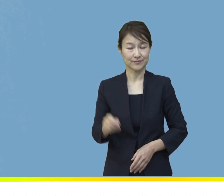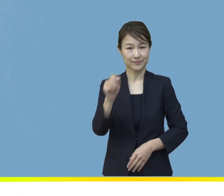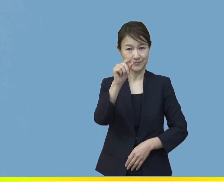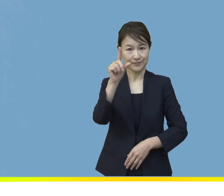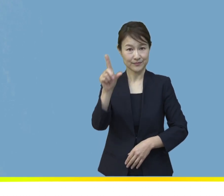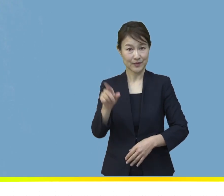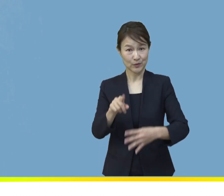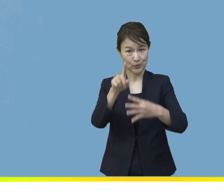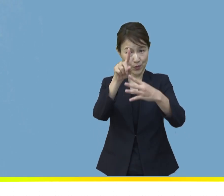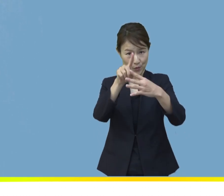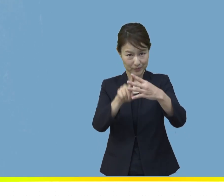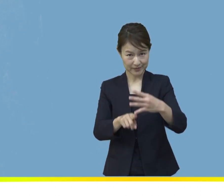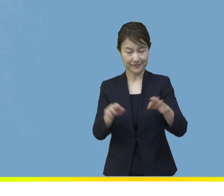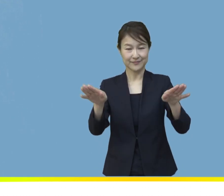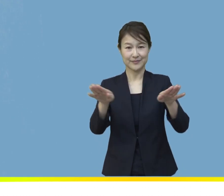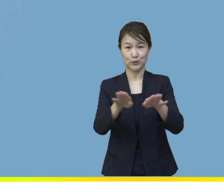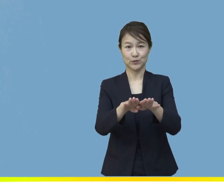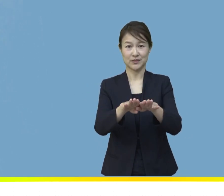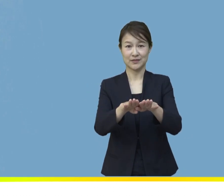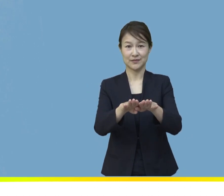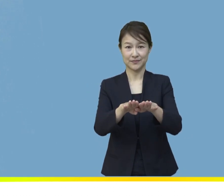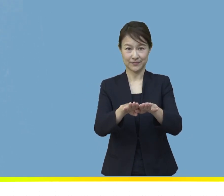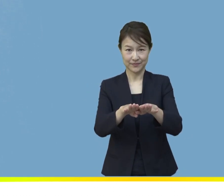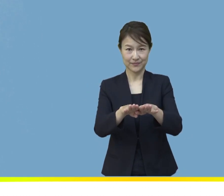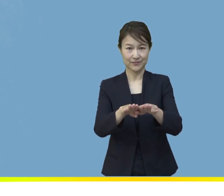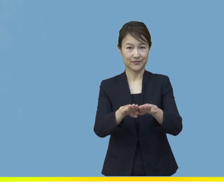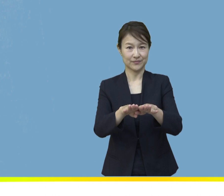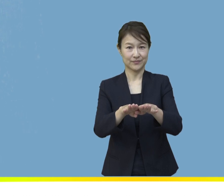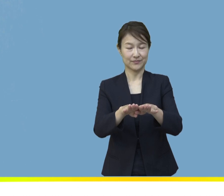毎週月曜日は休館です